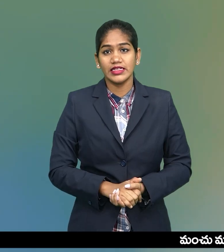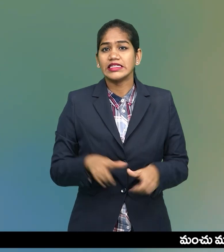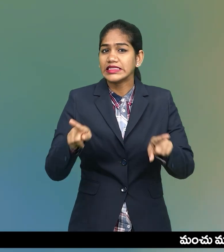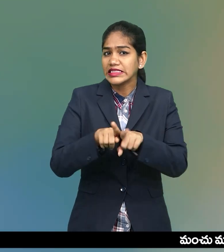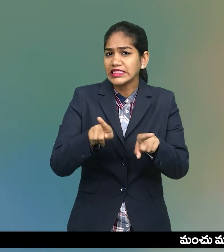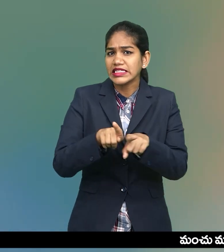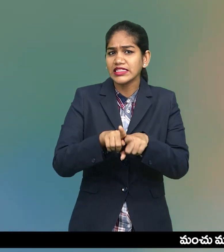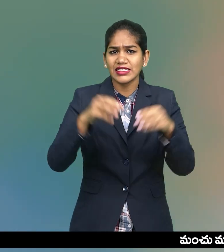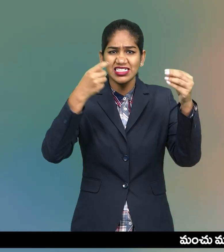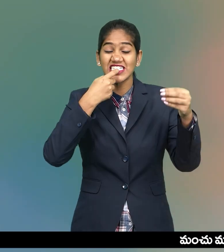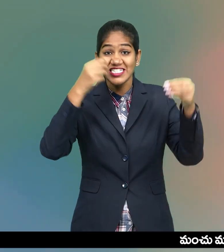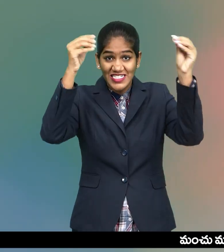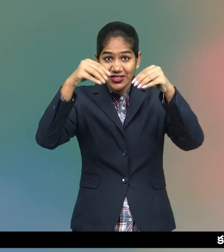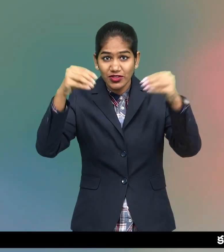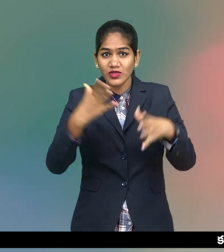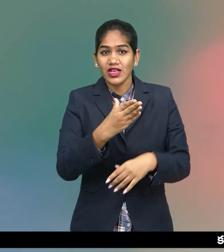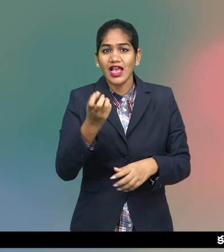మంచు మరియు మంచు వంటివి. కవర్ ప్రాంతాలు